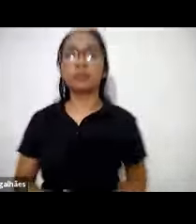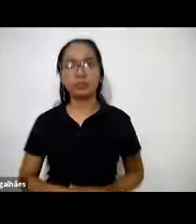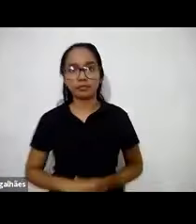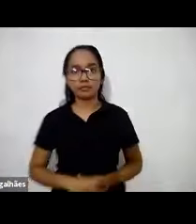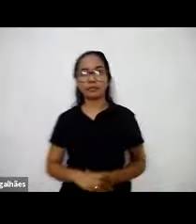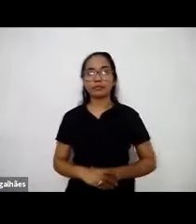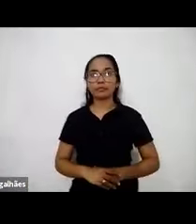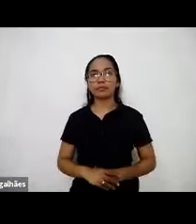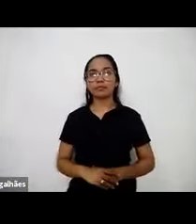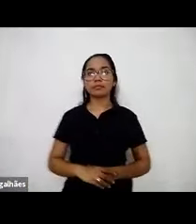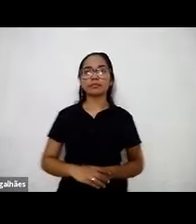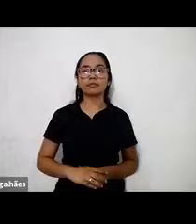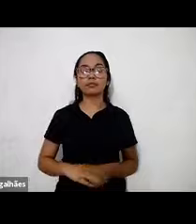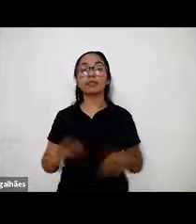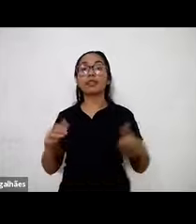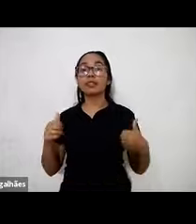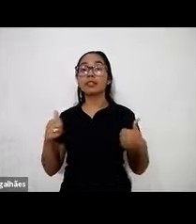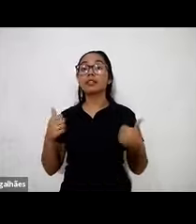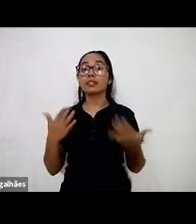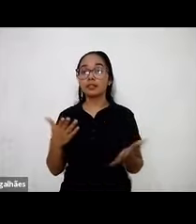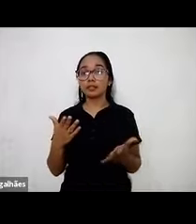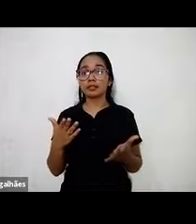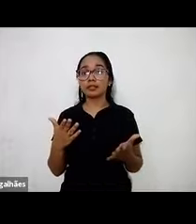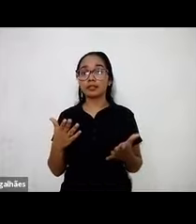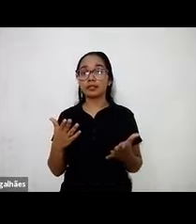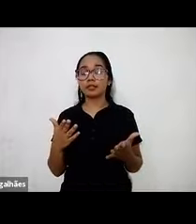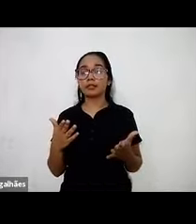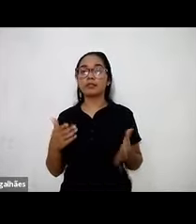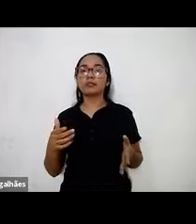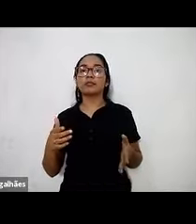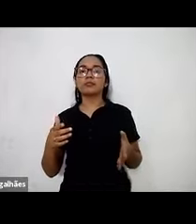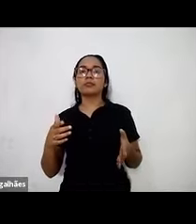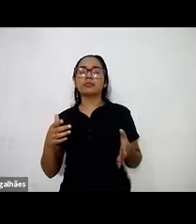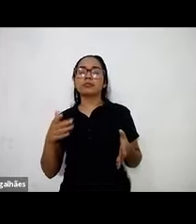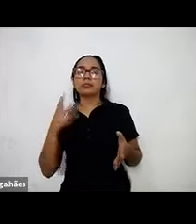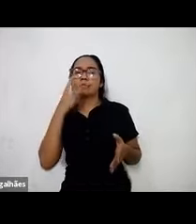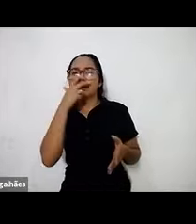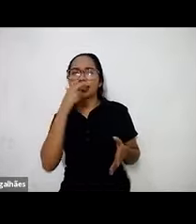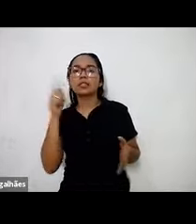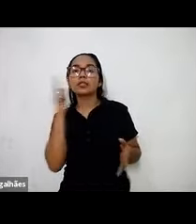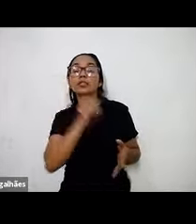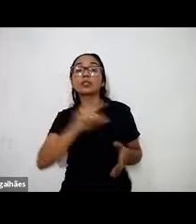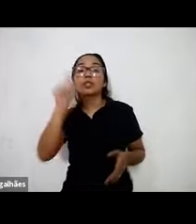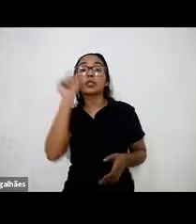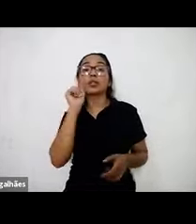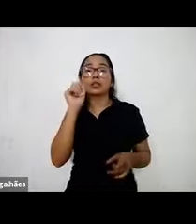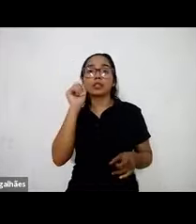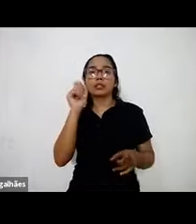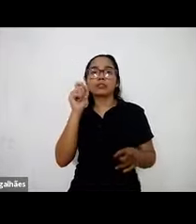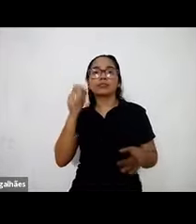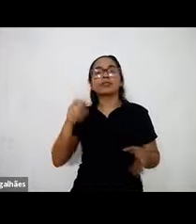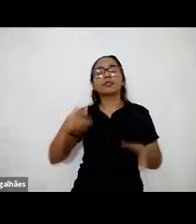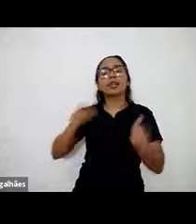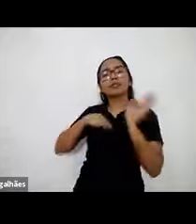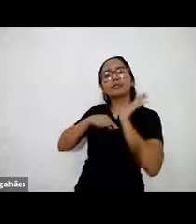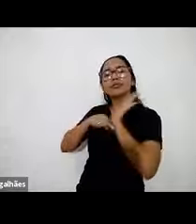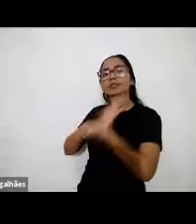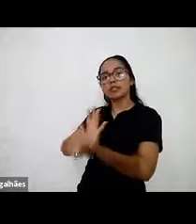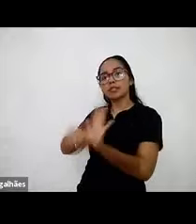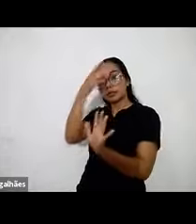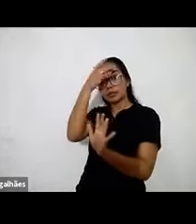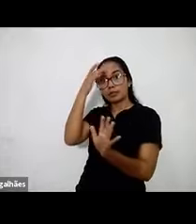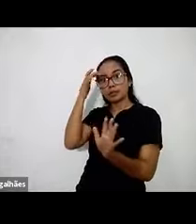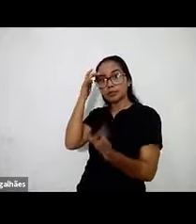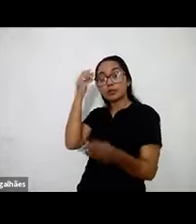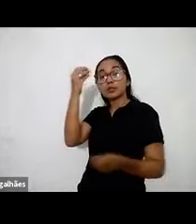crises, através da sua equipe de profissionais, através da assistência às pessoas de forma intensiva.